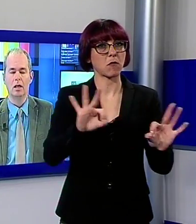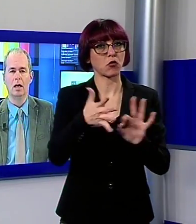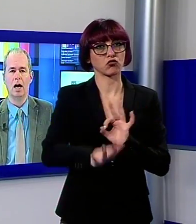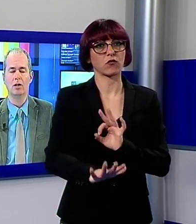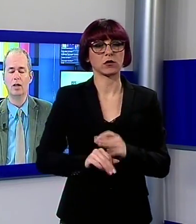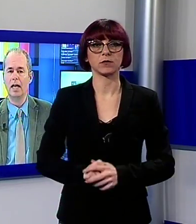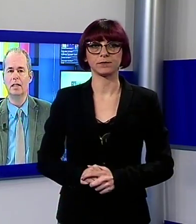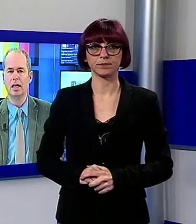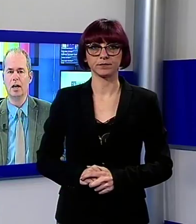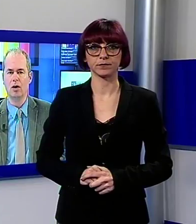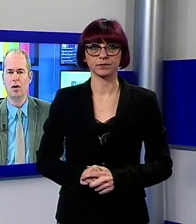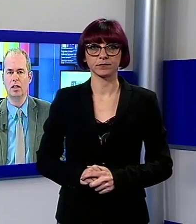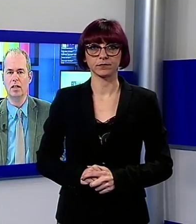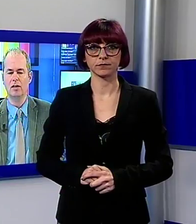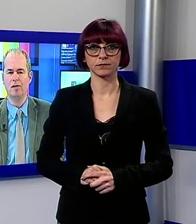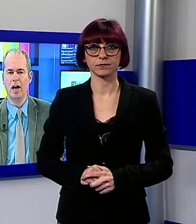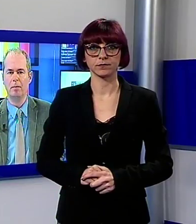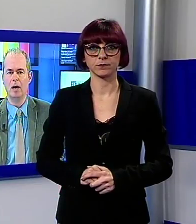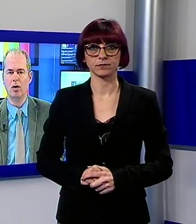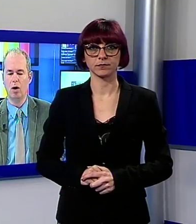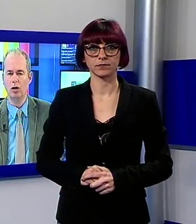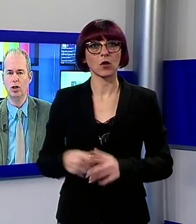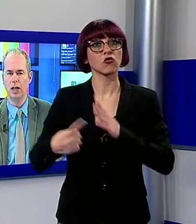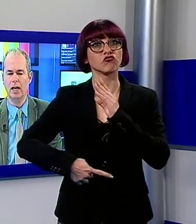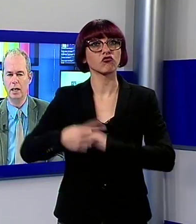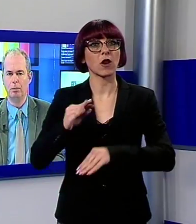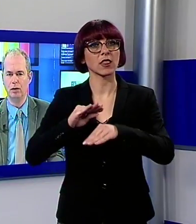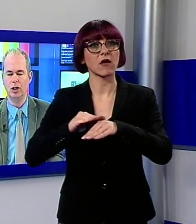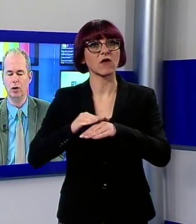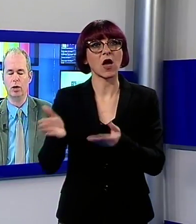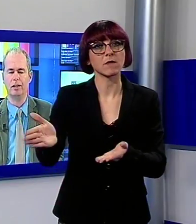La giornata della raccolta del farmaco oggi anche in provincia di Lucca, vediamo.